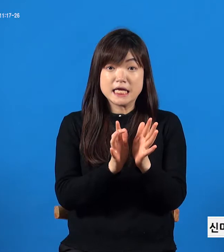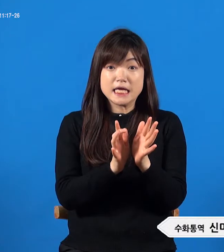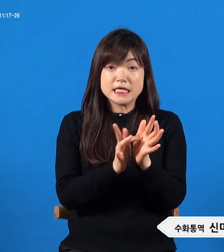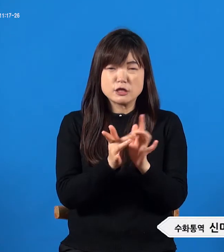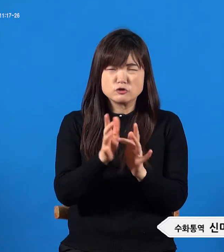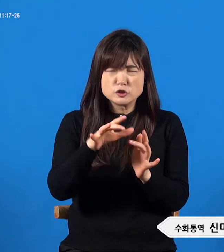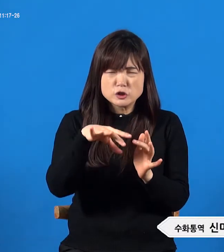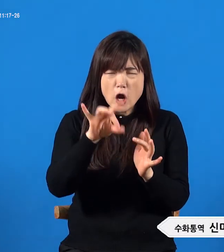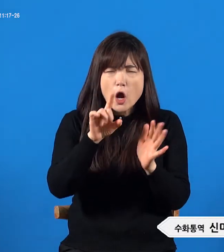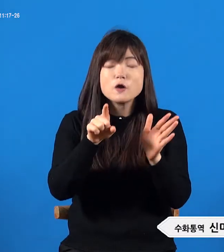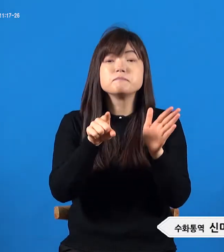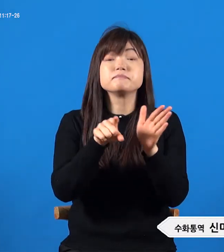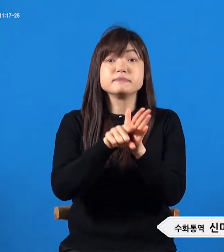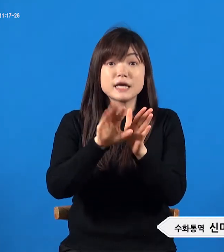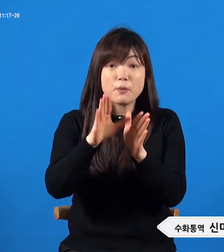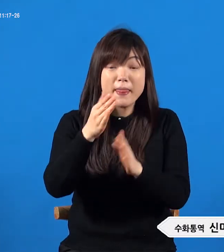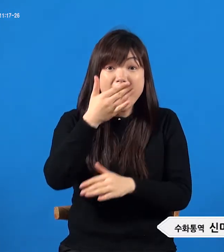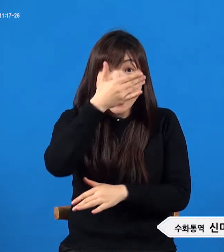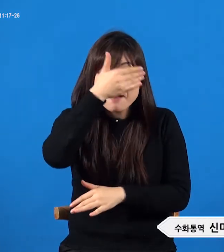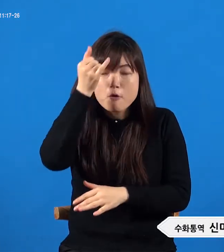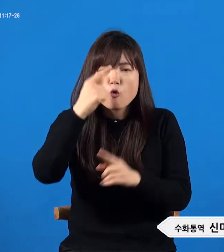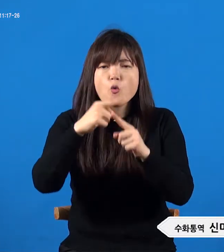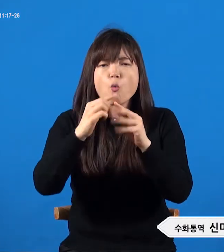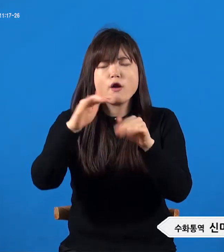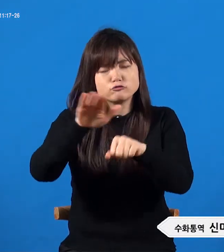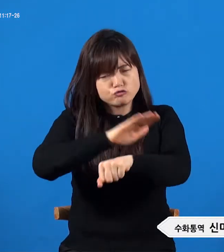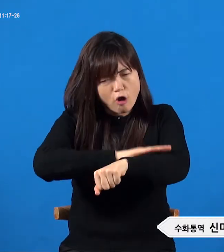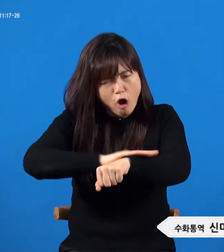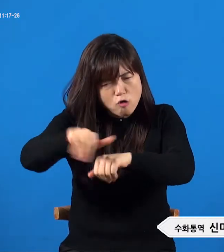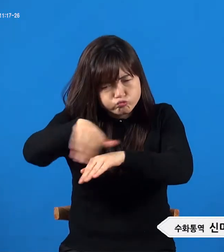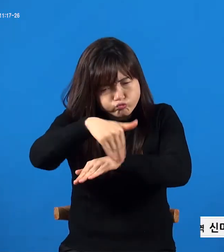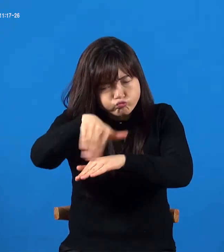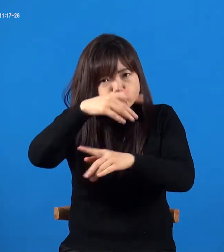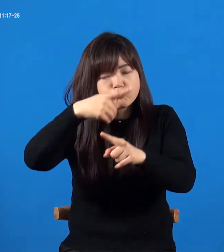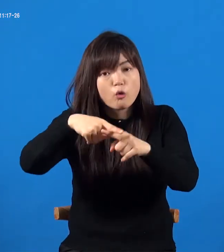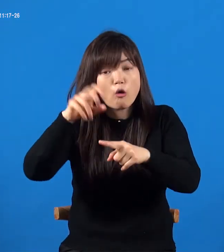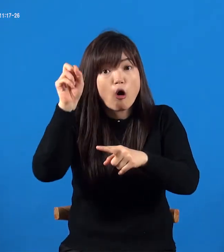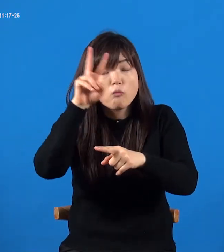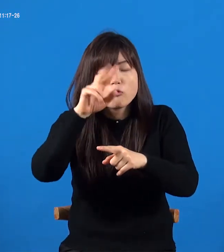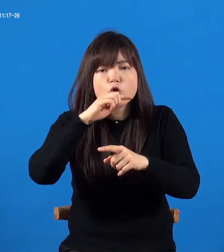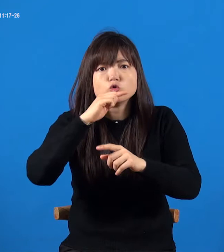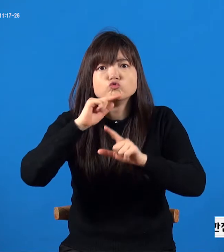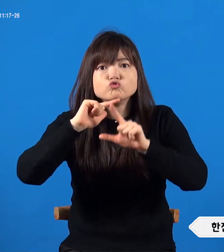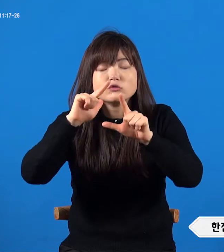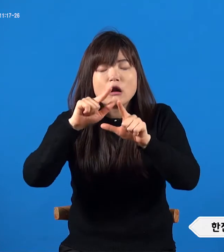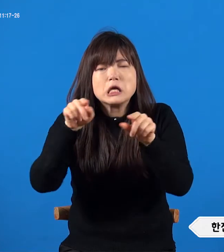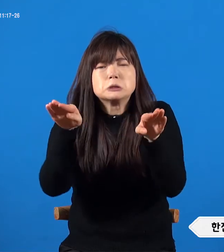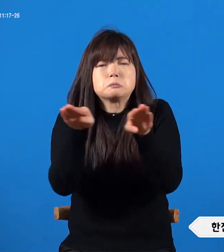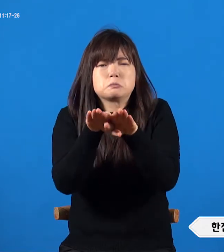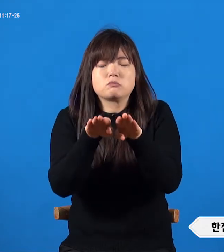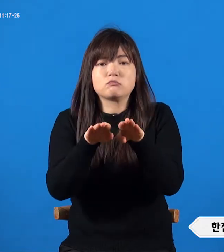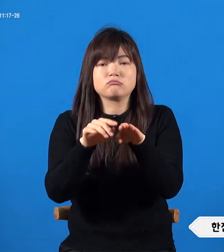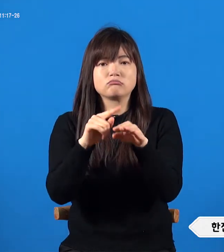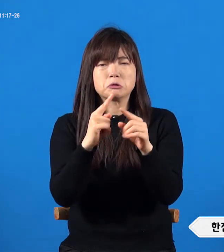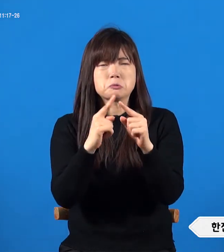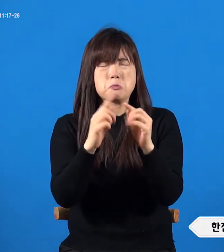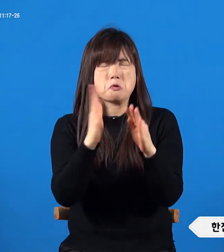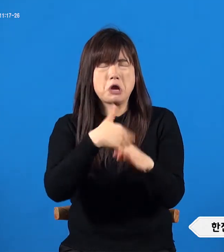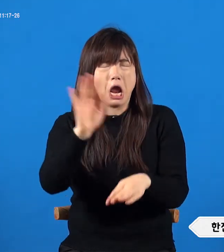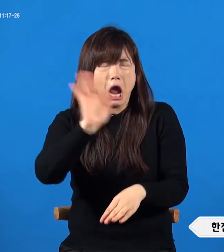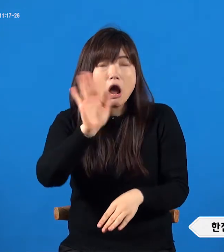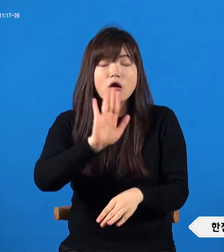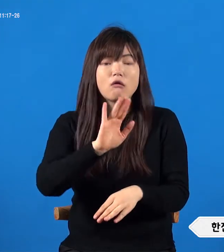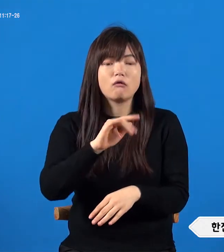예수 처음 믿는 어떤 할머니가 교회를 잘 나오시더니 갑자기 어느 주일부터 교회를 안 가겠다고